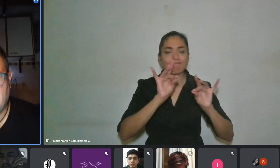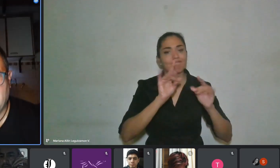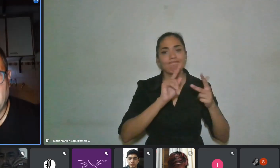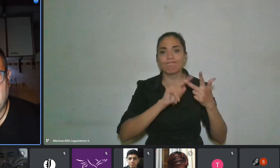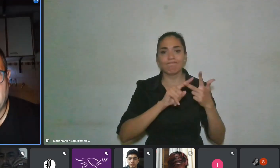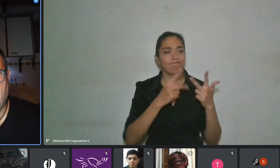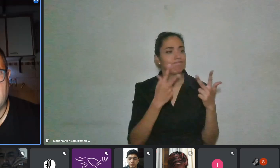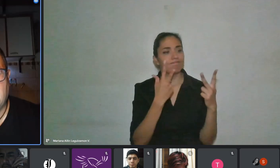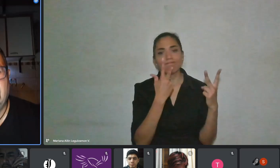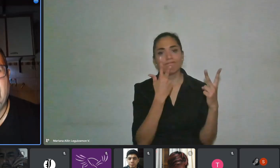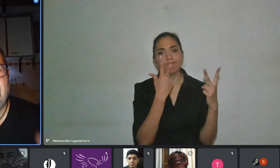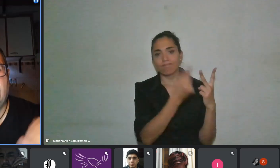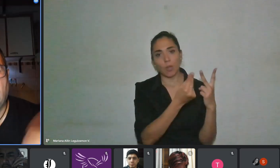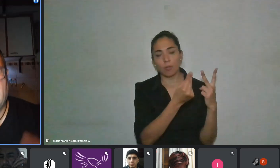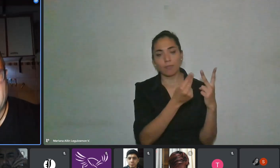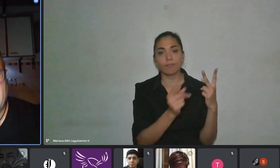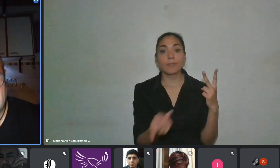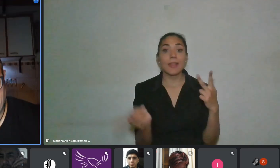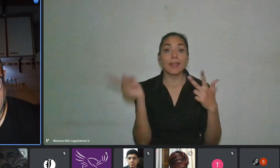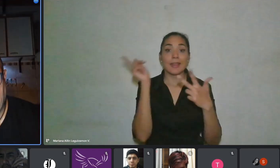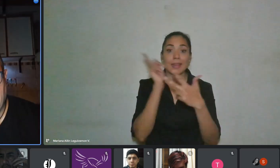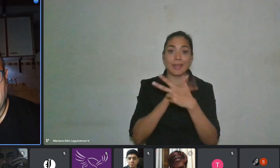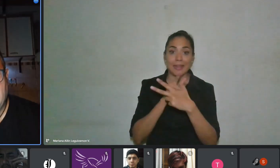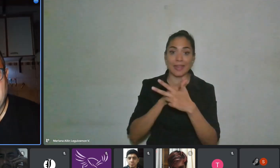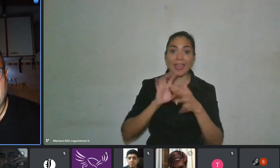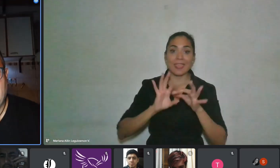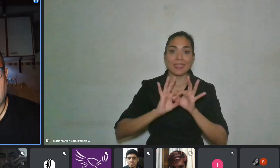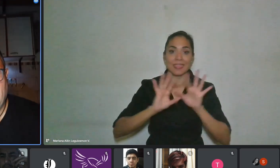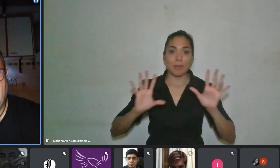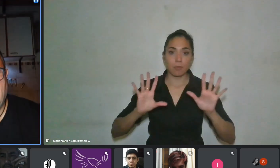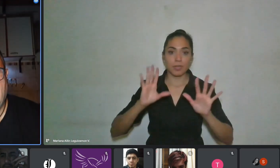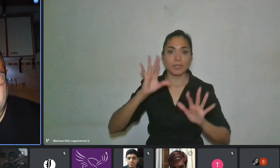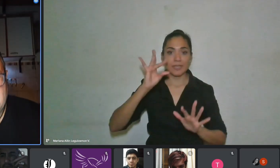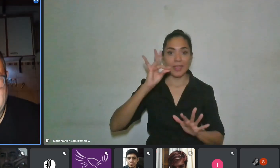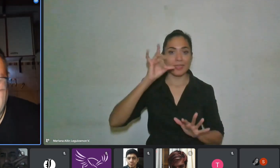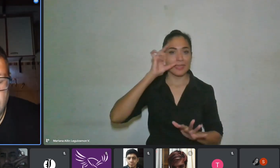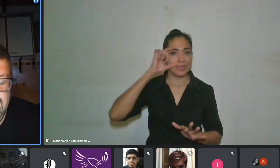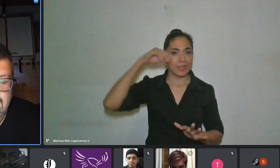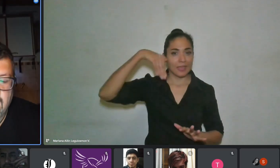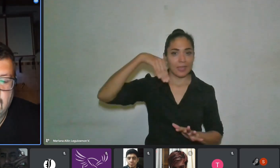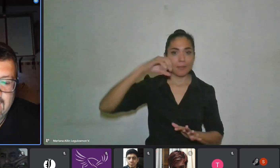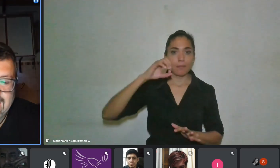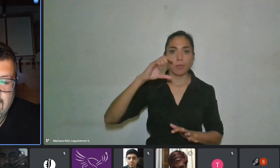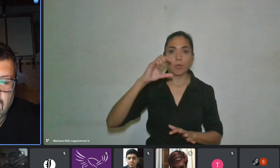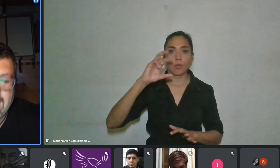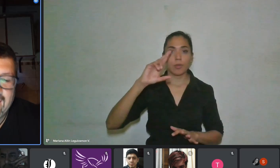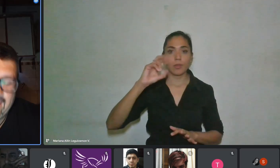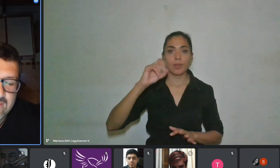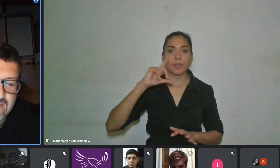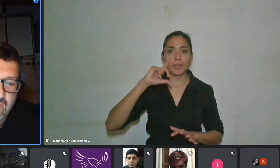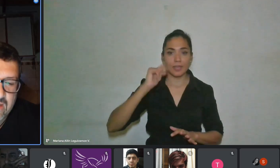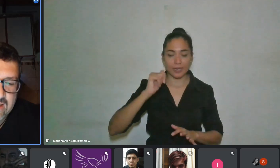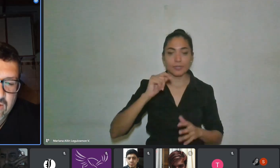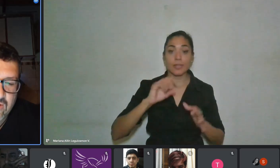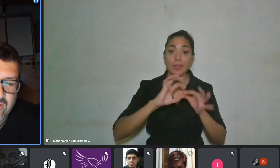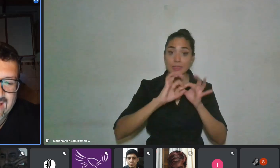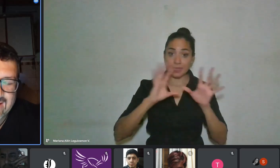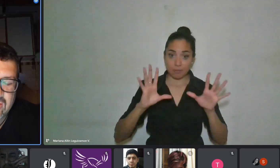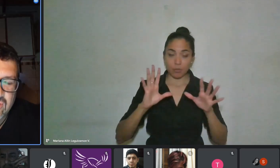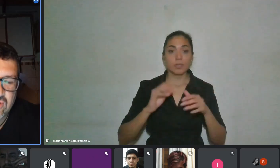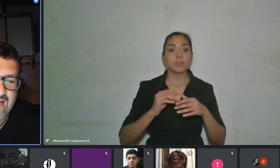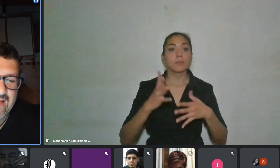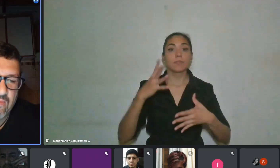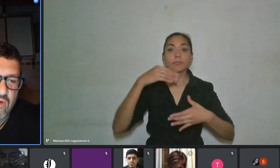nosotros. Nosotros elegimos la democracia. Y dentro de la democracia, que es un sistema político y